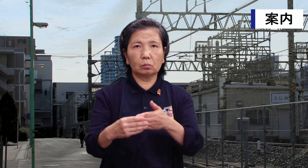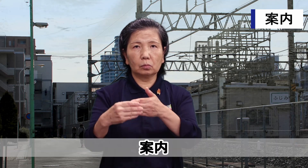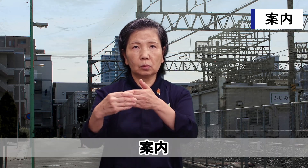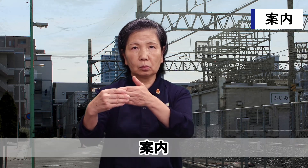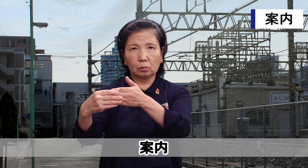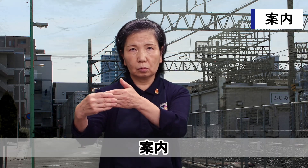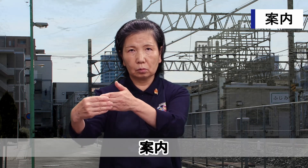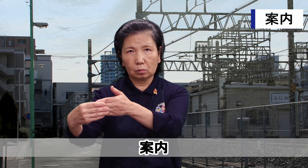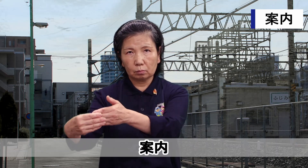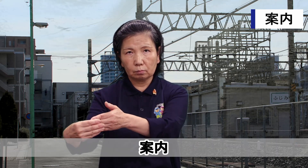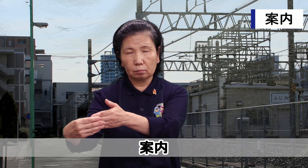案内、